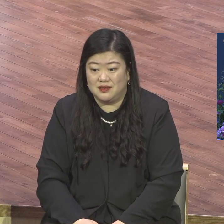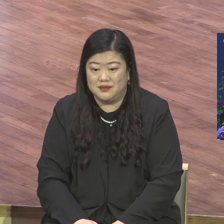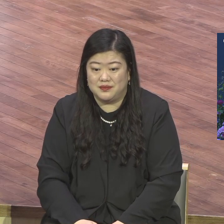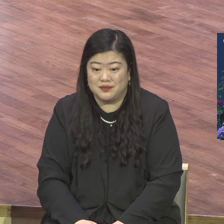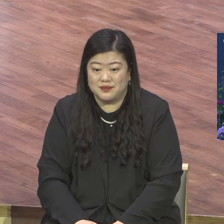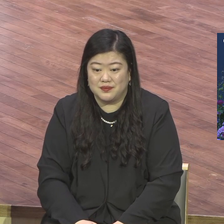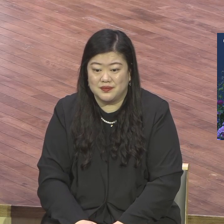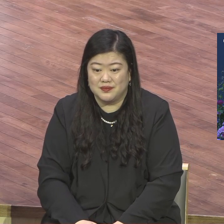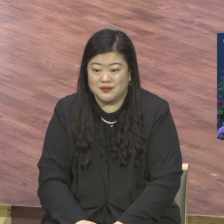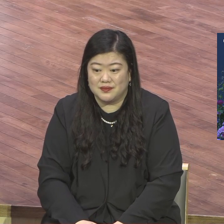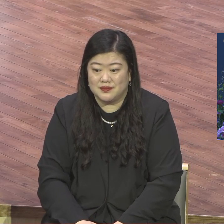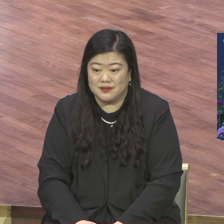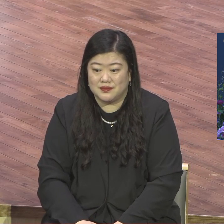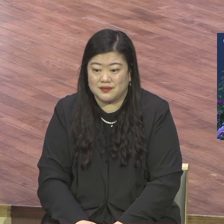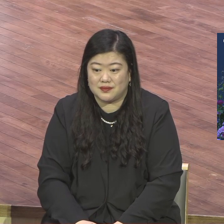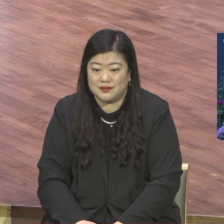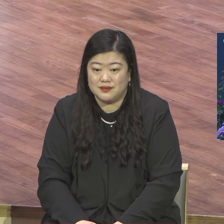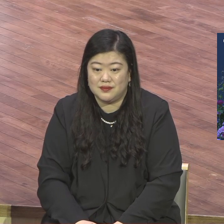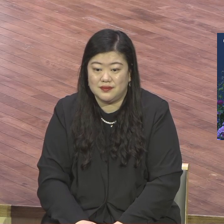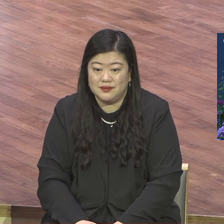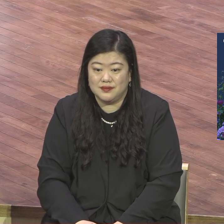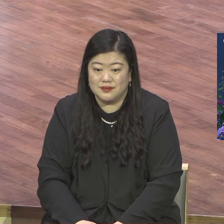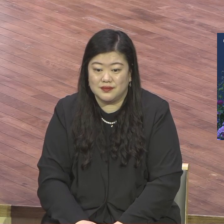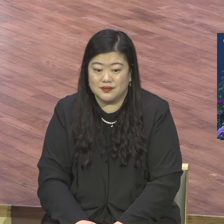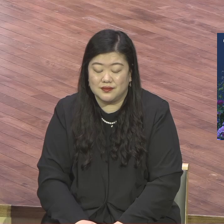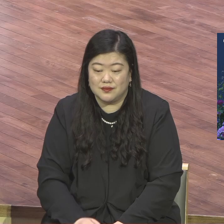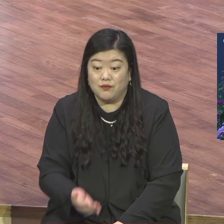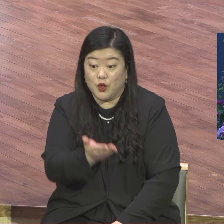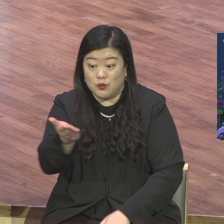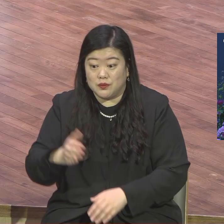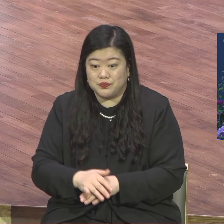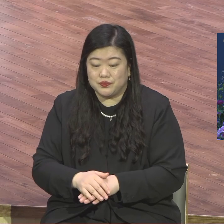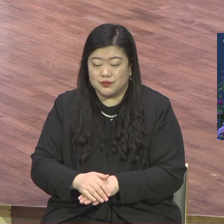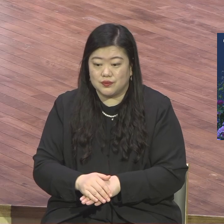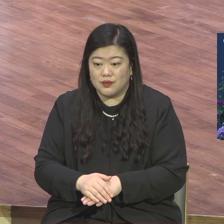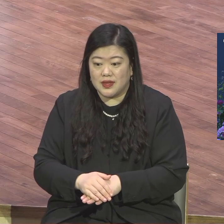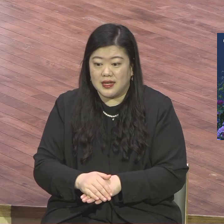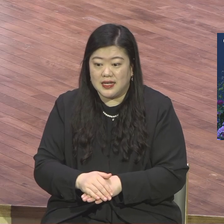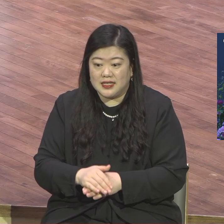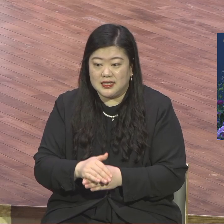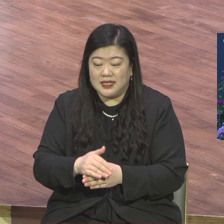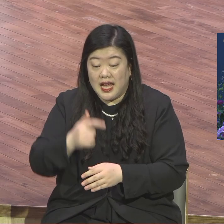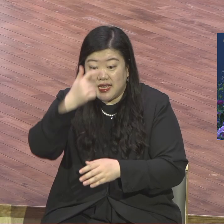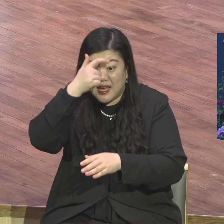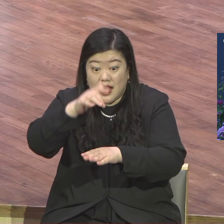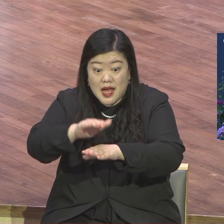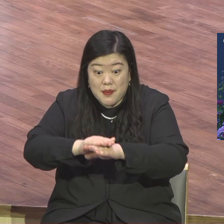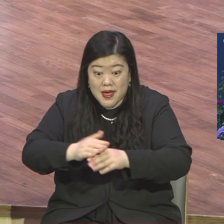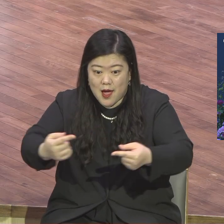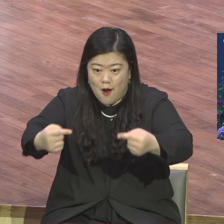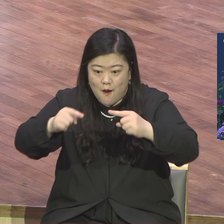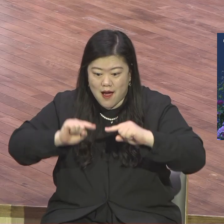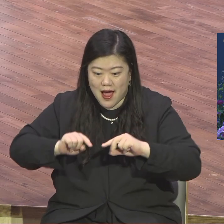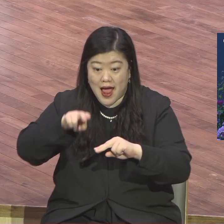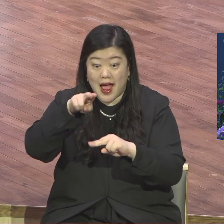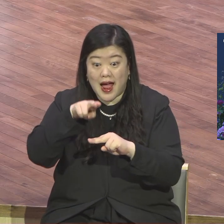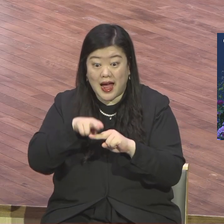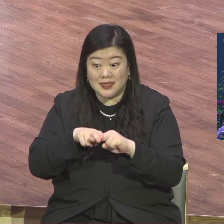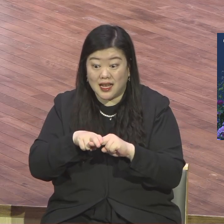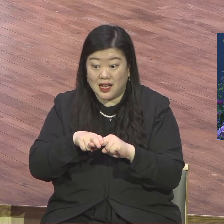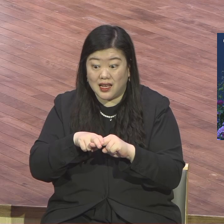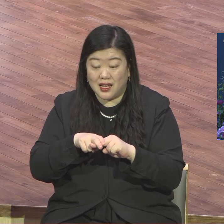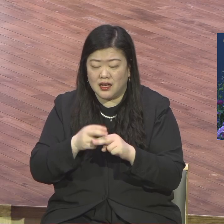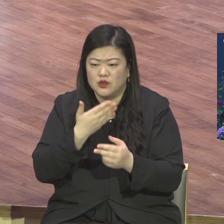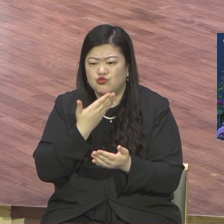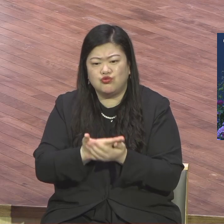정말 영적으로 여러분 예배 드린다고 앉아있는 게 중요한 게 아니고 속지 마시기 바랍니다. 이 사단이